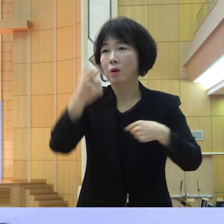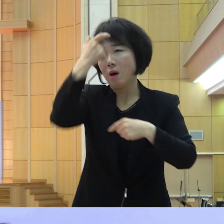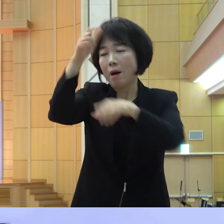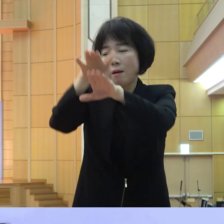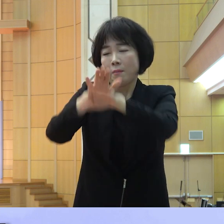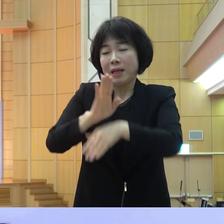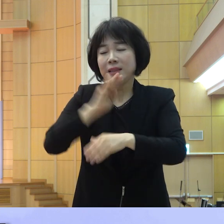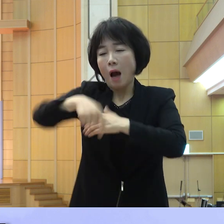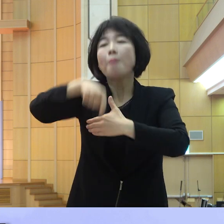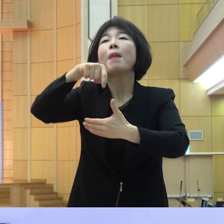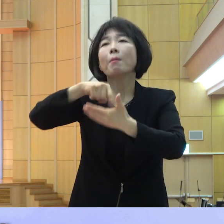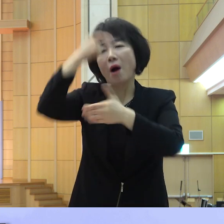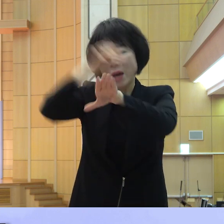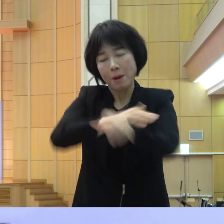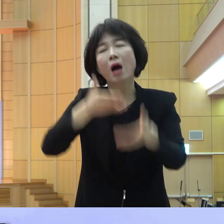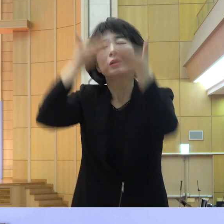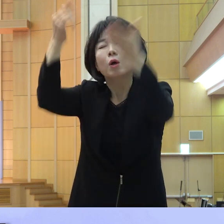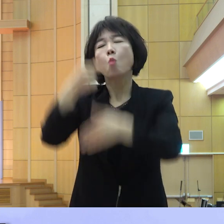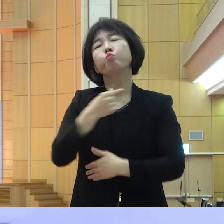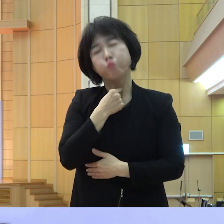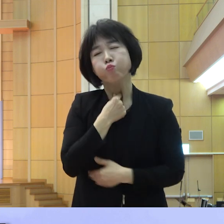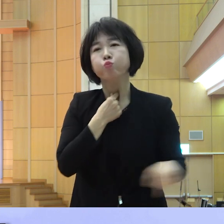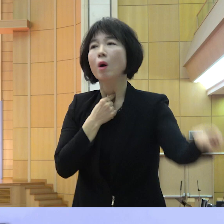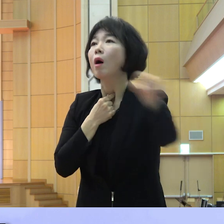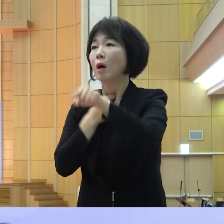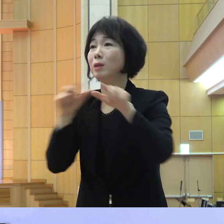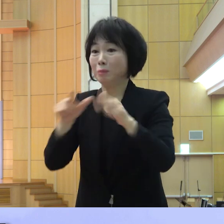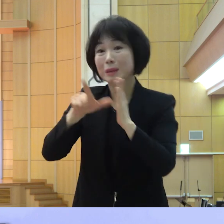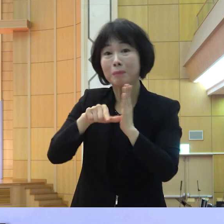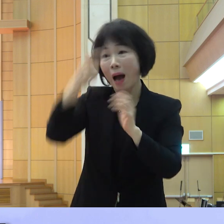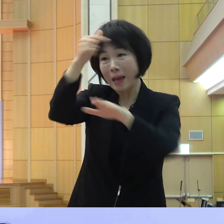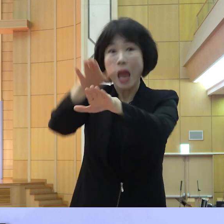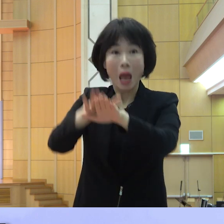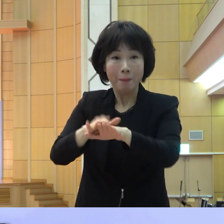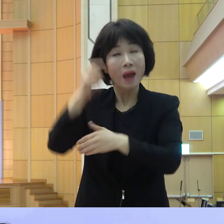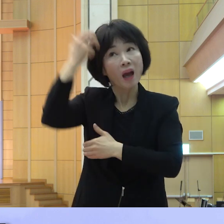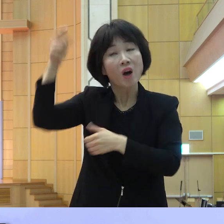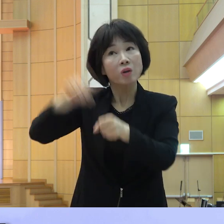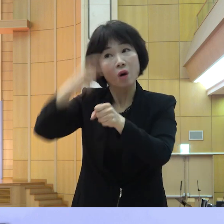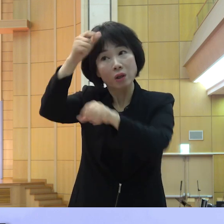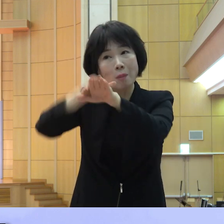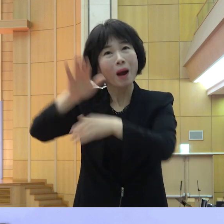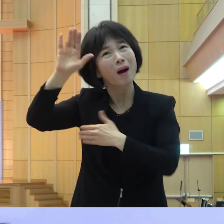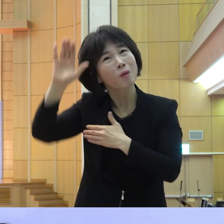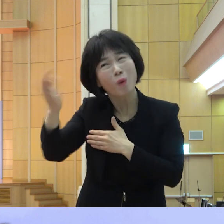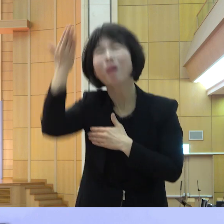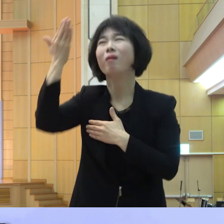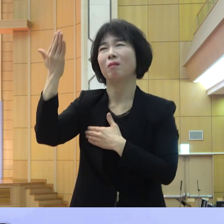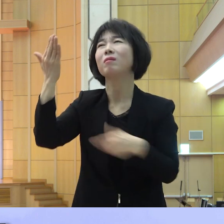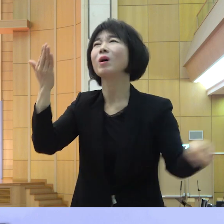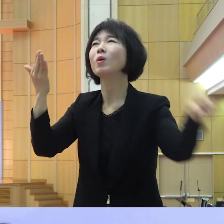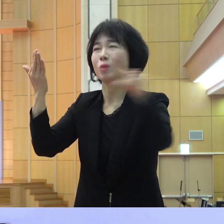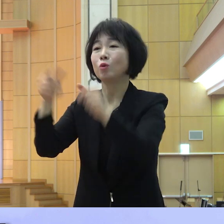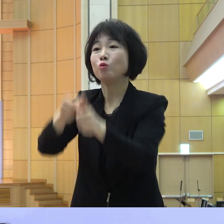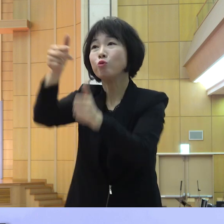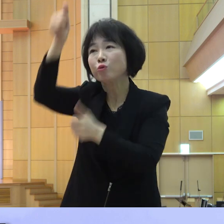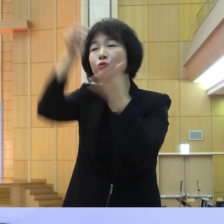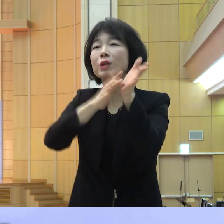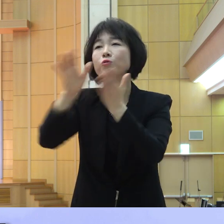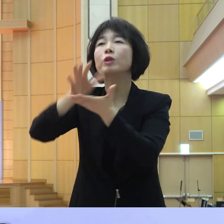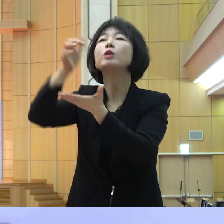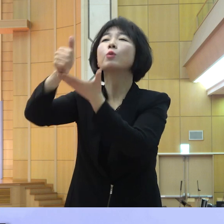신령과 진정한 예배를 드리고자 합니다. 이 시간 예배가 영적 예배가 될 수 있도록 우리 구주